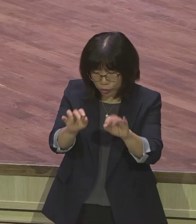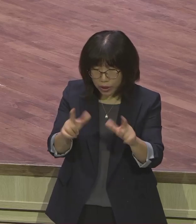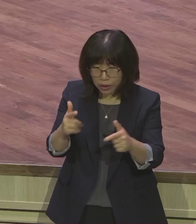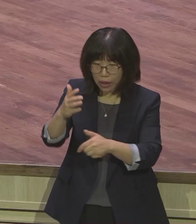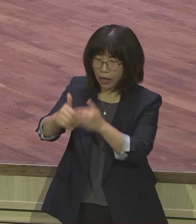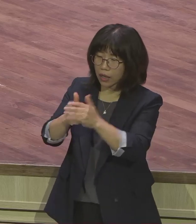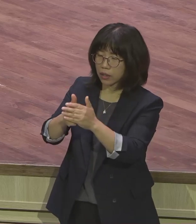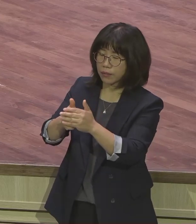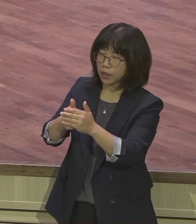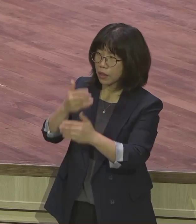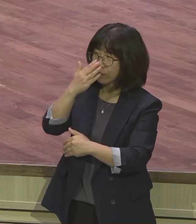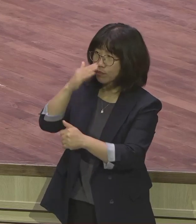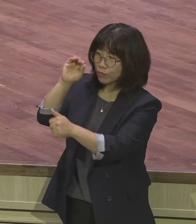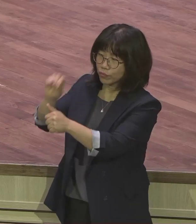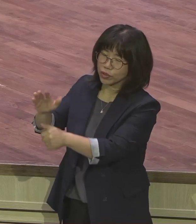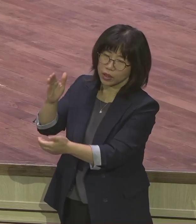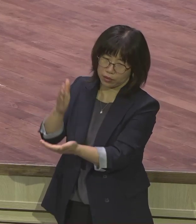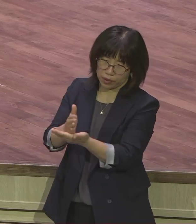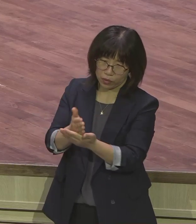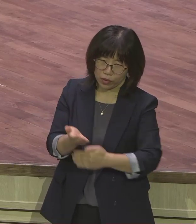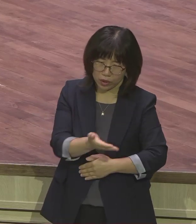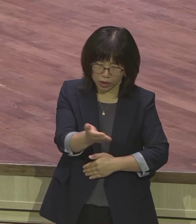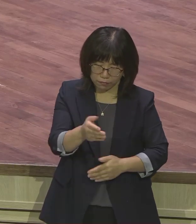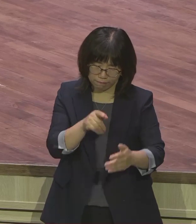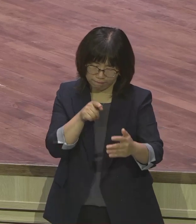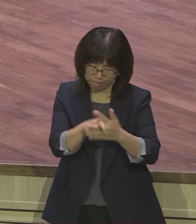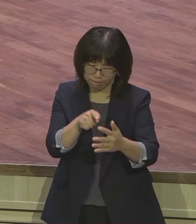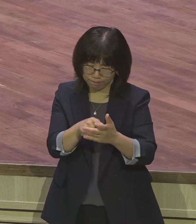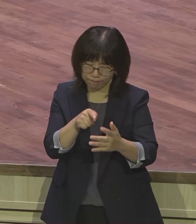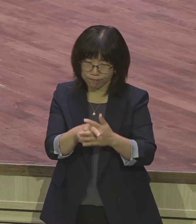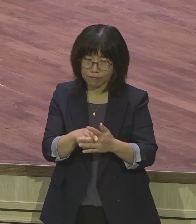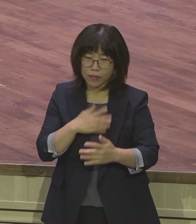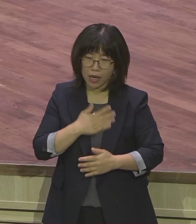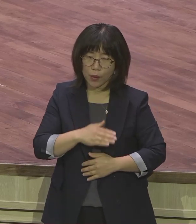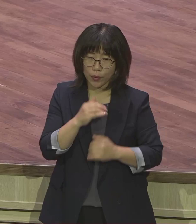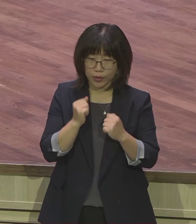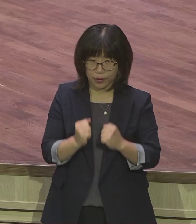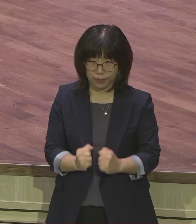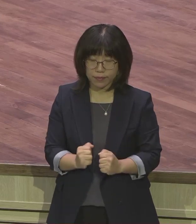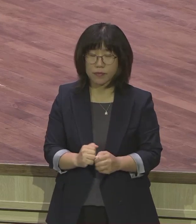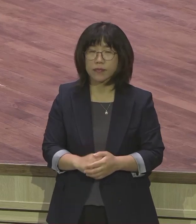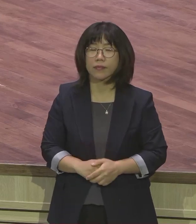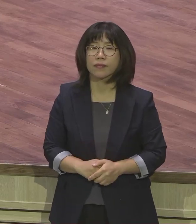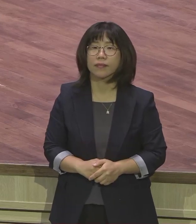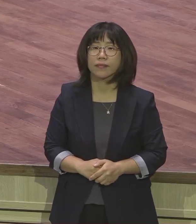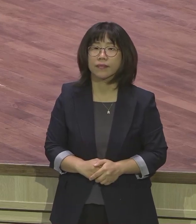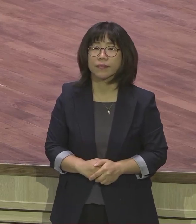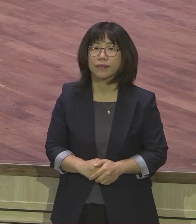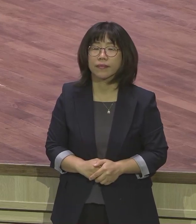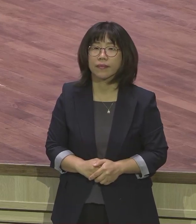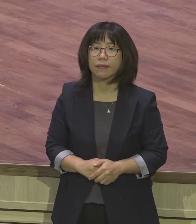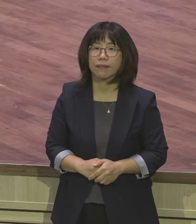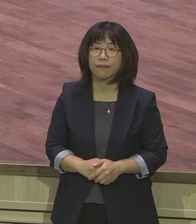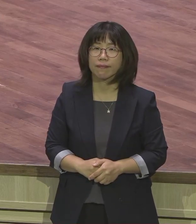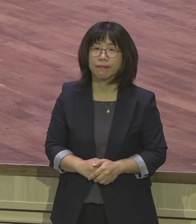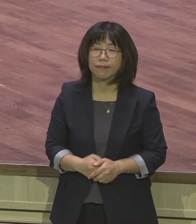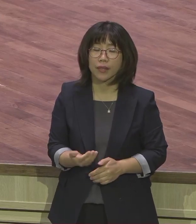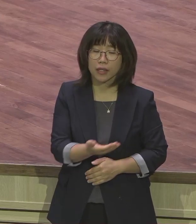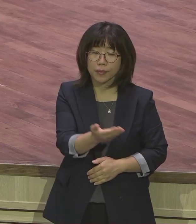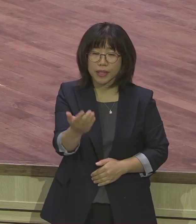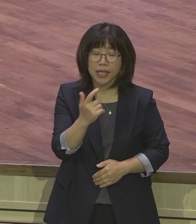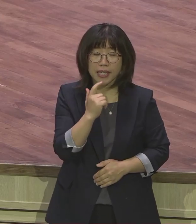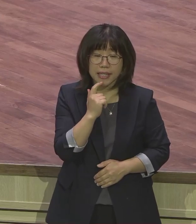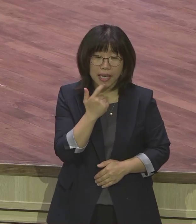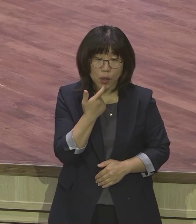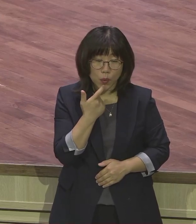물가도 다 세우고 계신다니까요 세밀하게 요셉을 간섭하십니다 오늘 본문 말씀 통해 영계 모든 승도들은 야곱